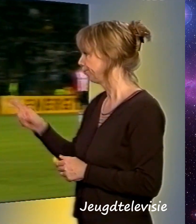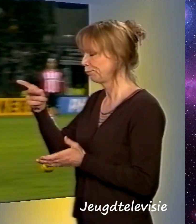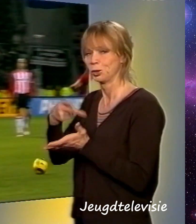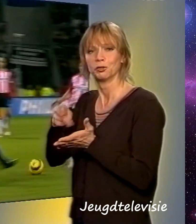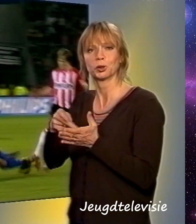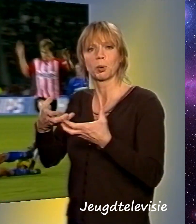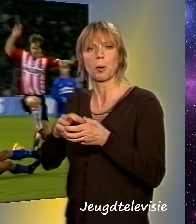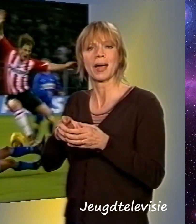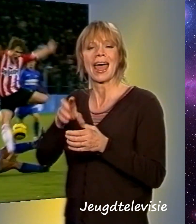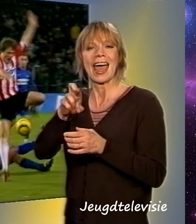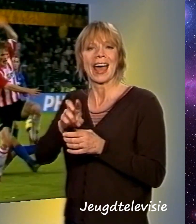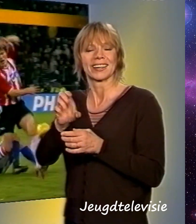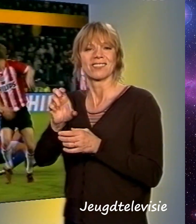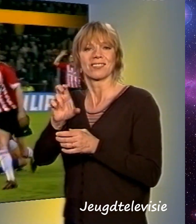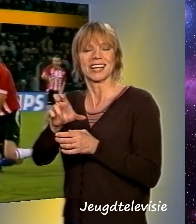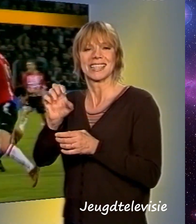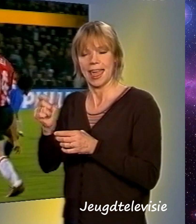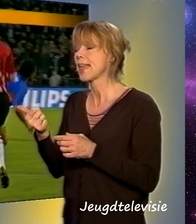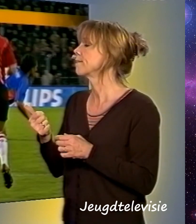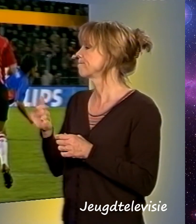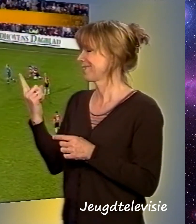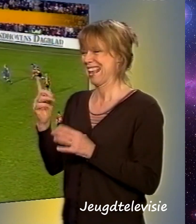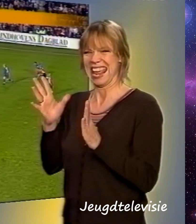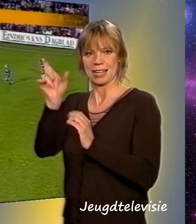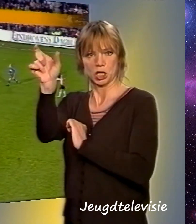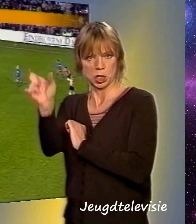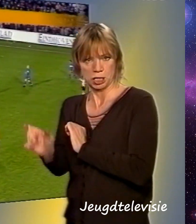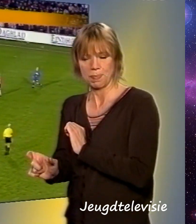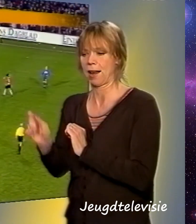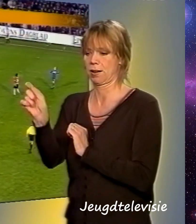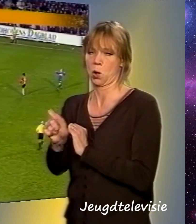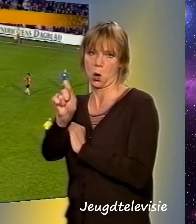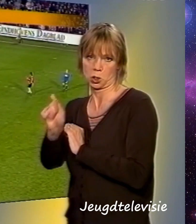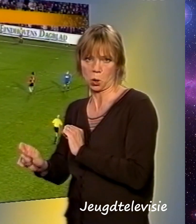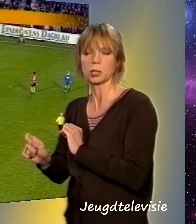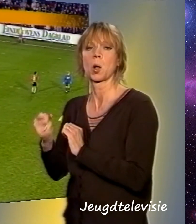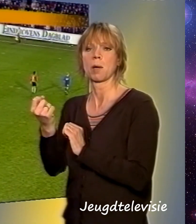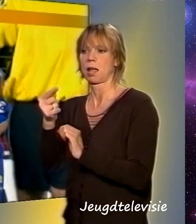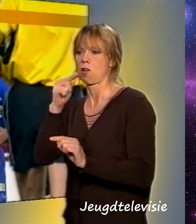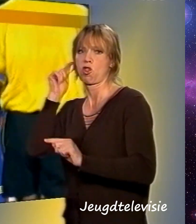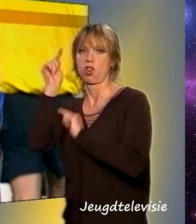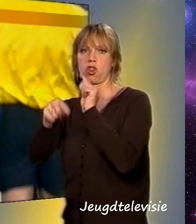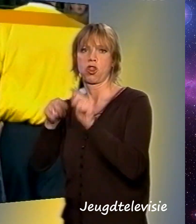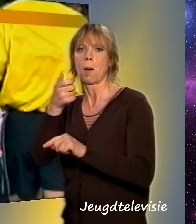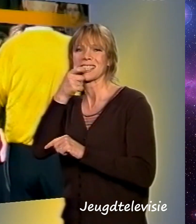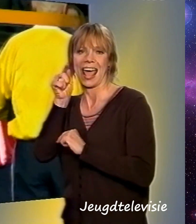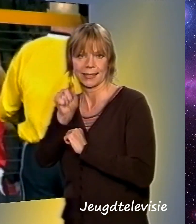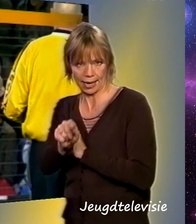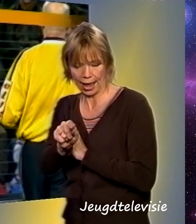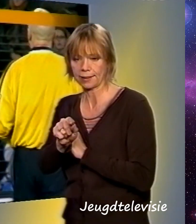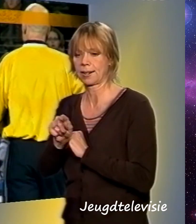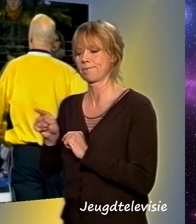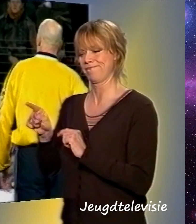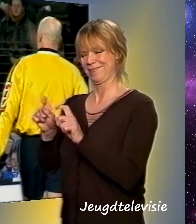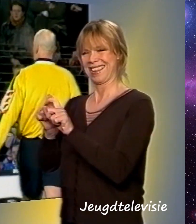voetbalclub rbc heeft een van zijn spelers geschorst omdat hij een scheidsrechter uitgescholden heeft voetbal en god save voor tussen